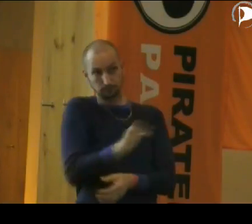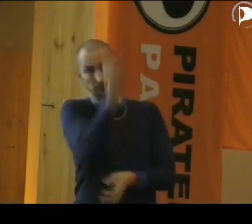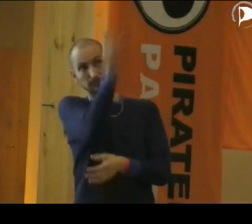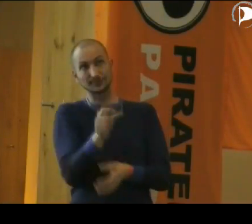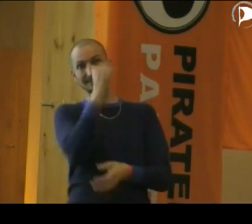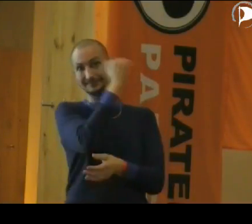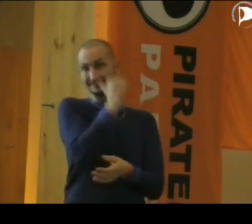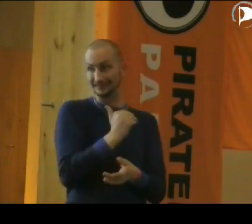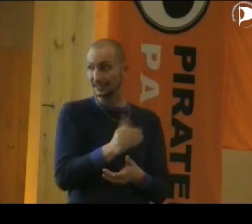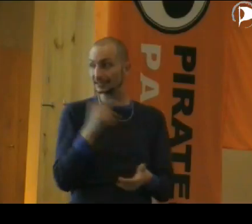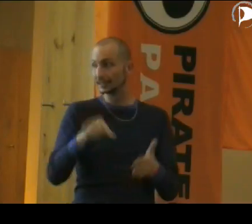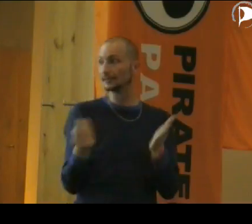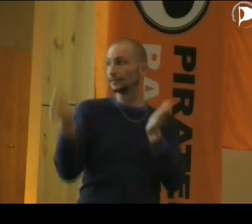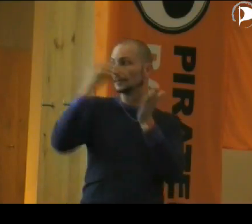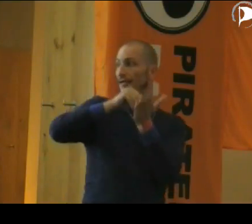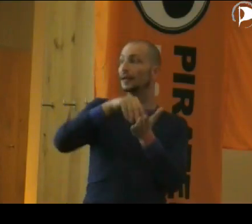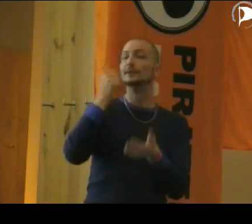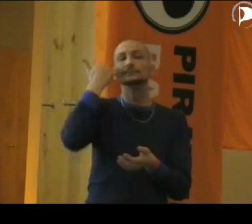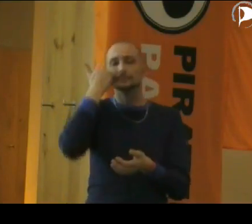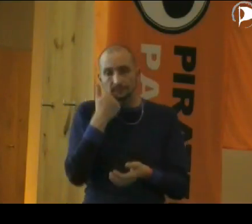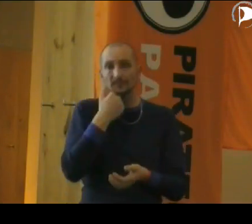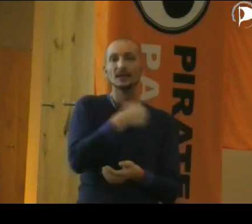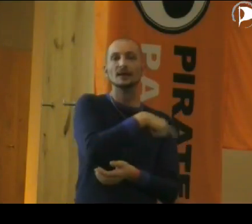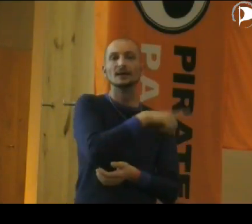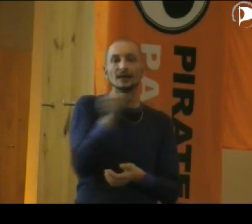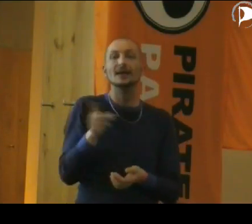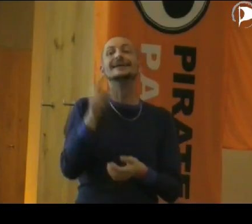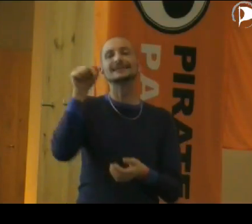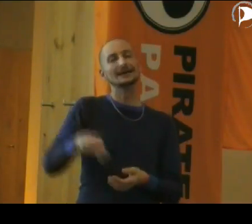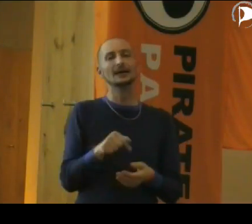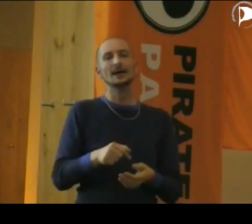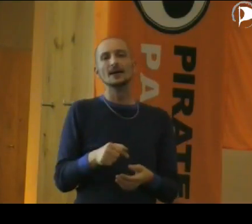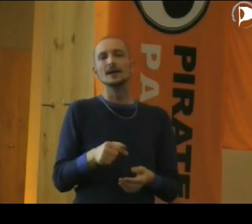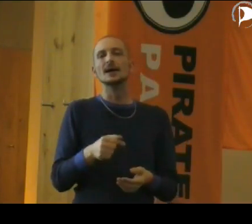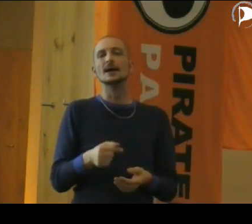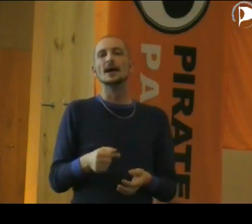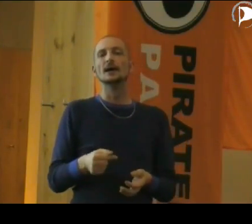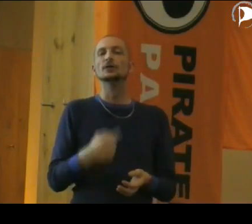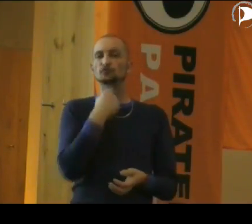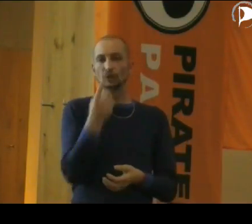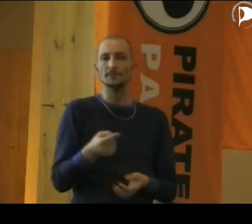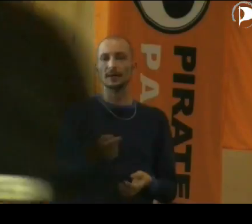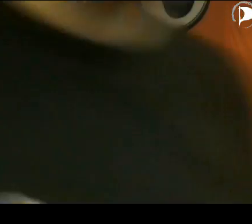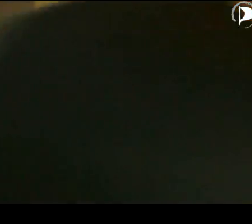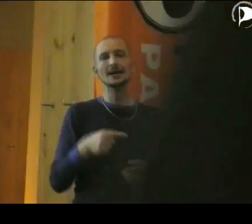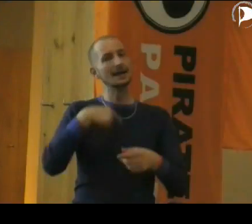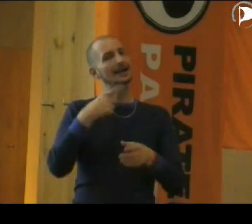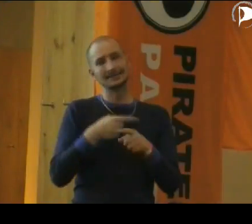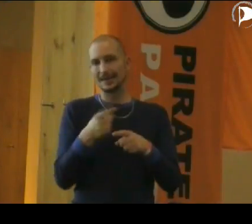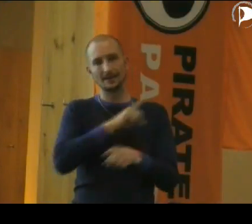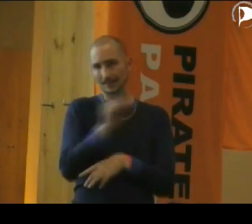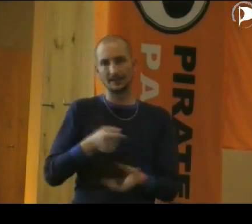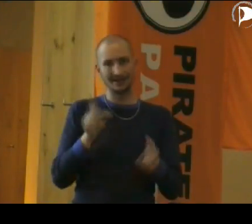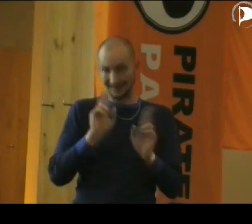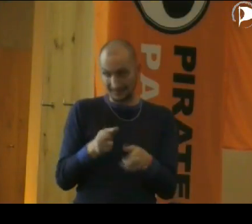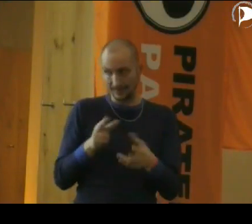aber bitte ihr fällt da zusammen ungültigen stimmen ihr habt jetzt fünf leute zur auswahl das heißt er hat insgesamt fünf